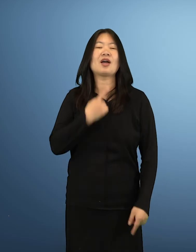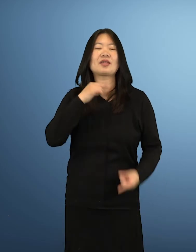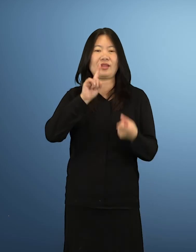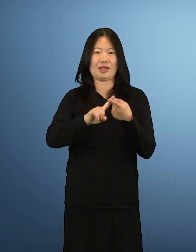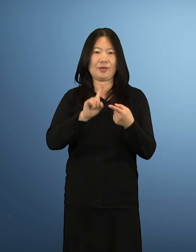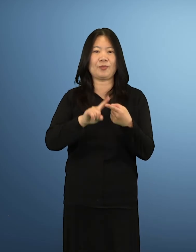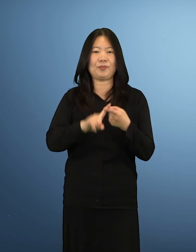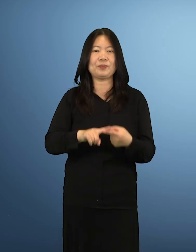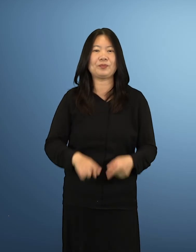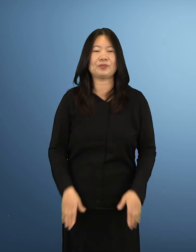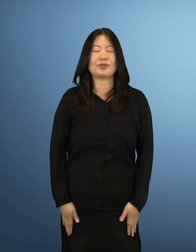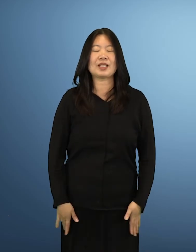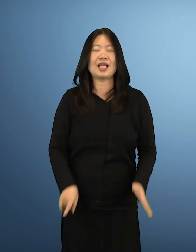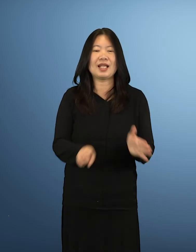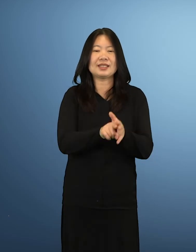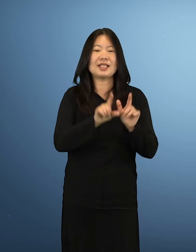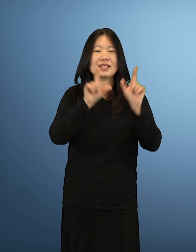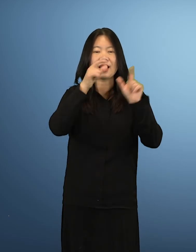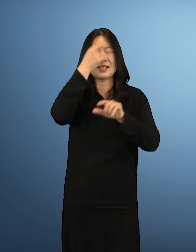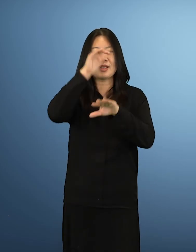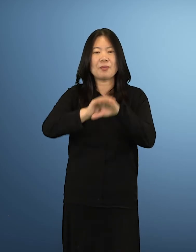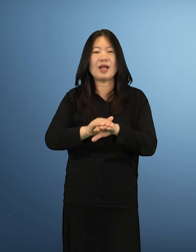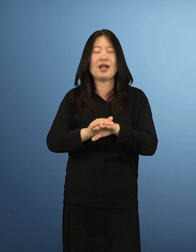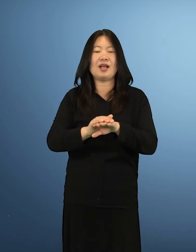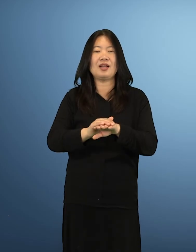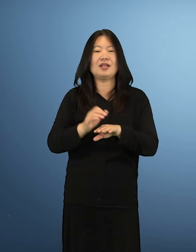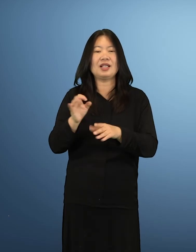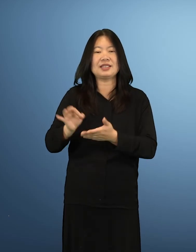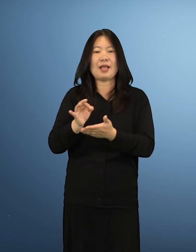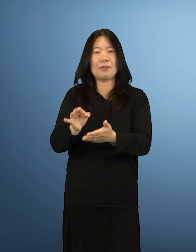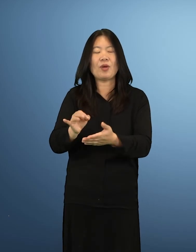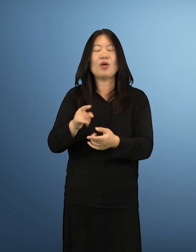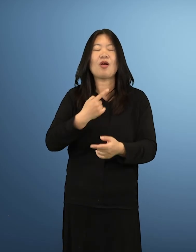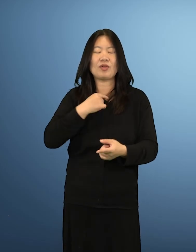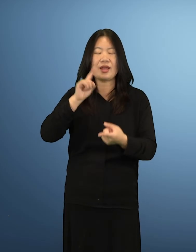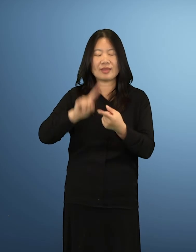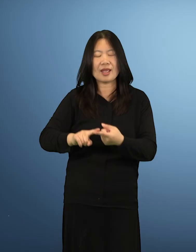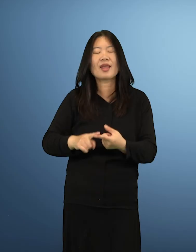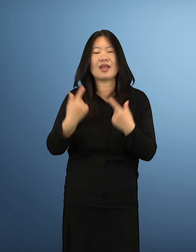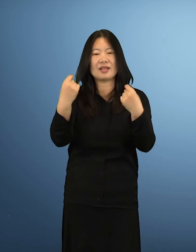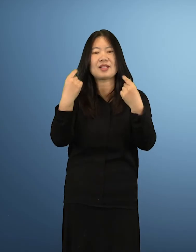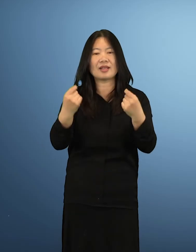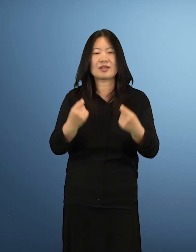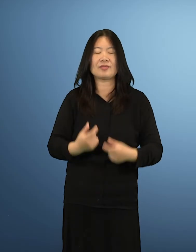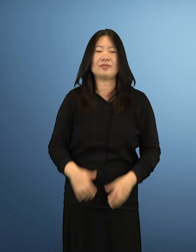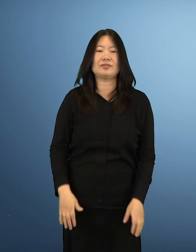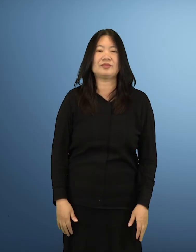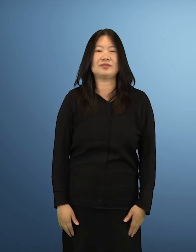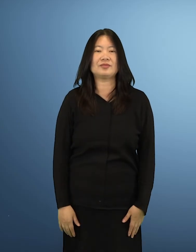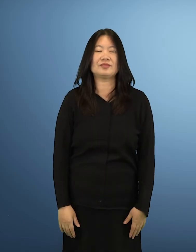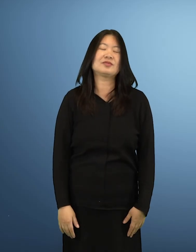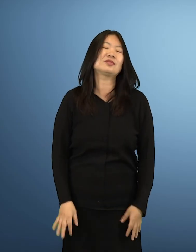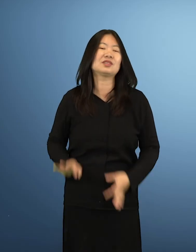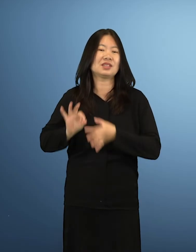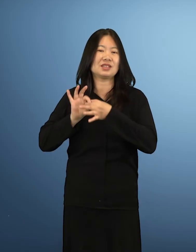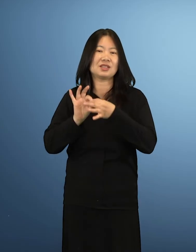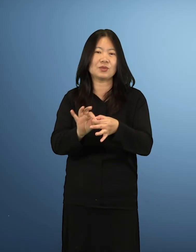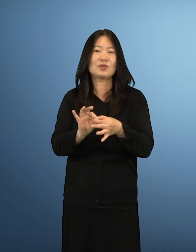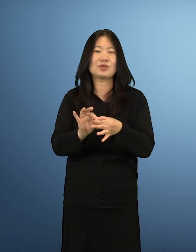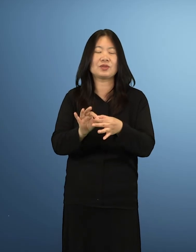예배도 신앙생활도 예물을 드리는 행위도 하던 대로 하자. 믿습니까, 여러분?